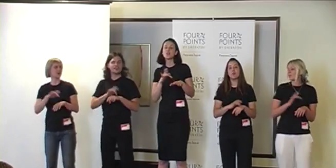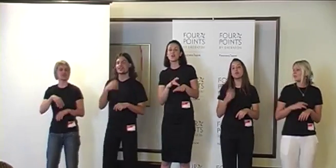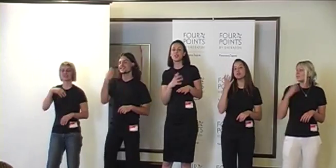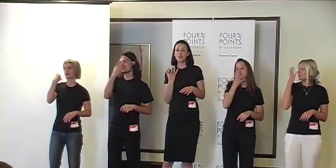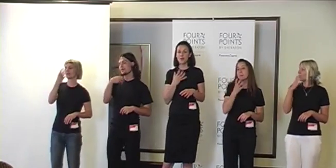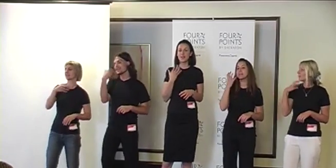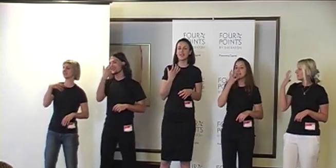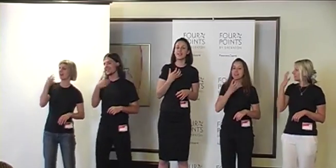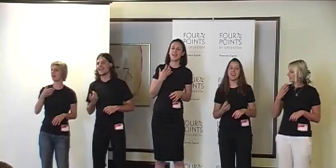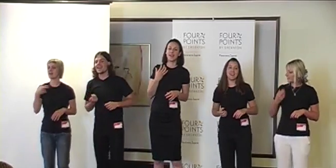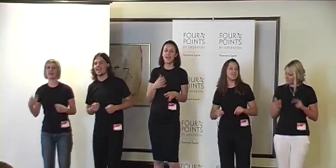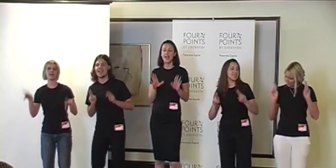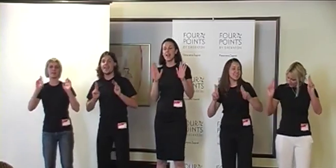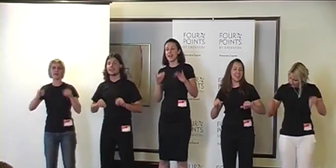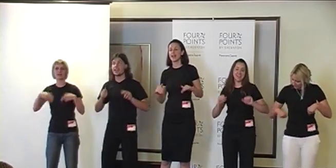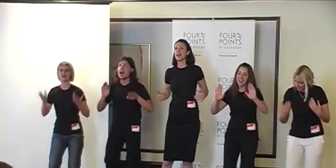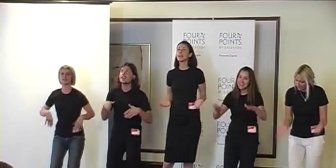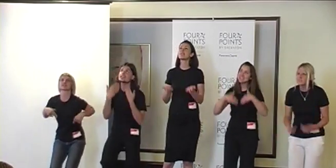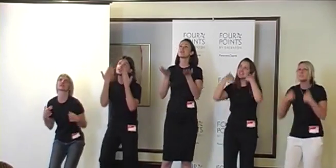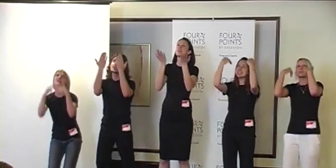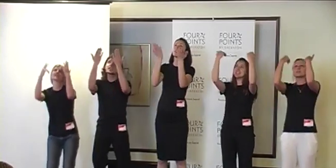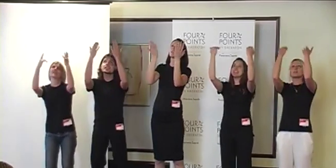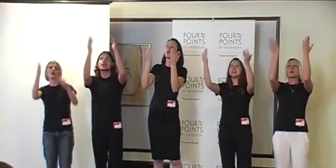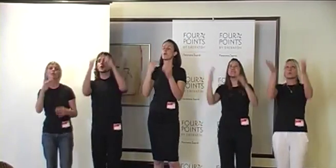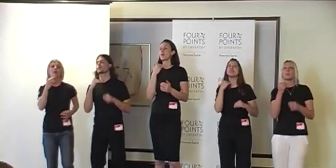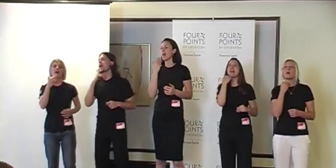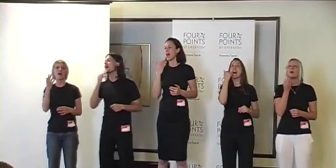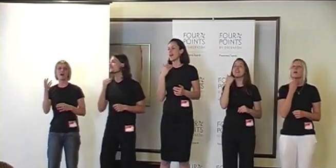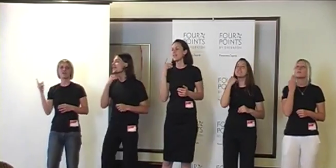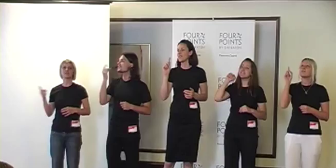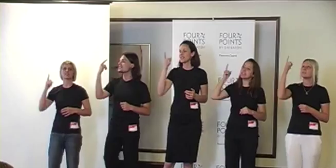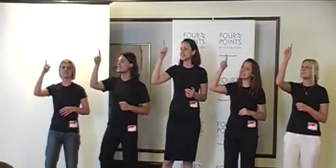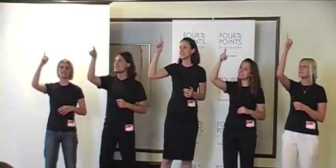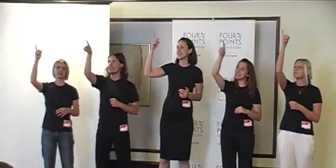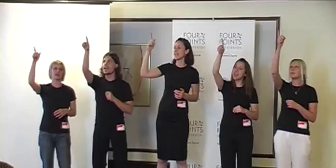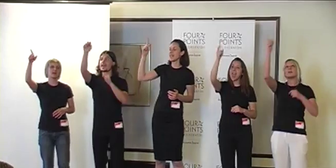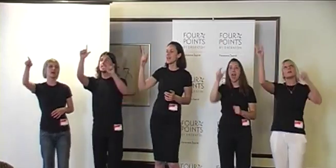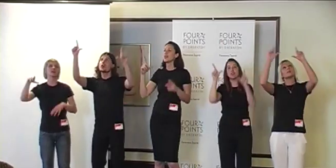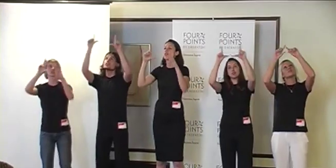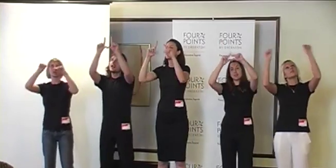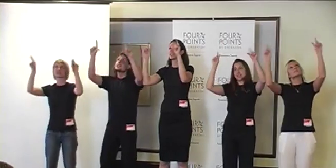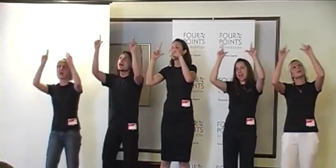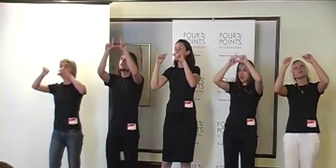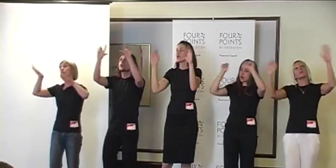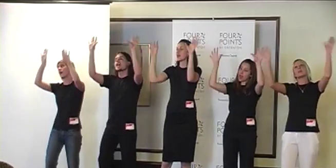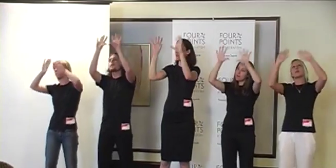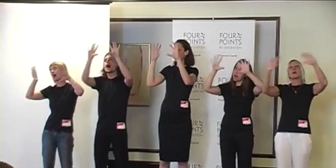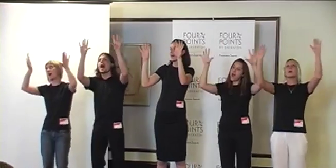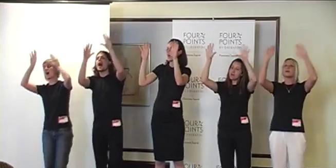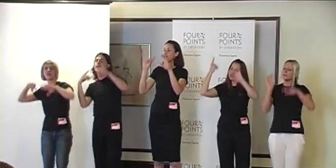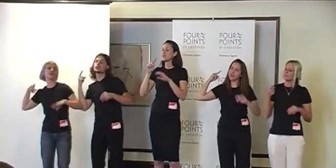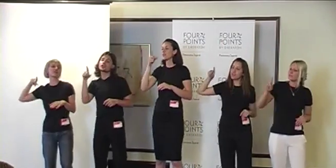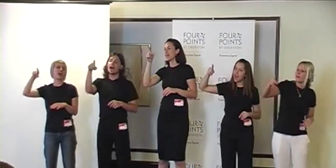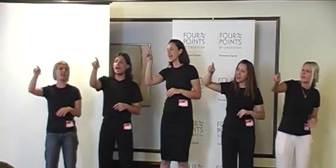Dodir topline, neka nas vine u glave visine, do zvijezdanog neba, do